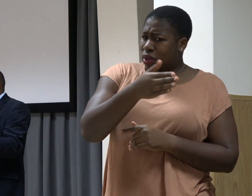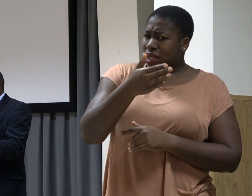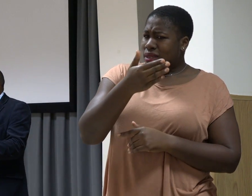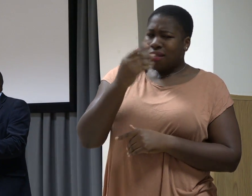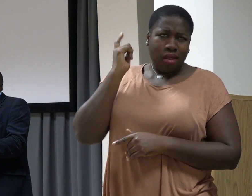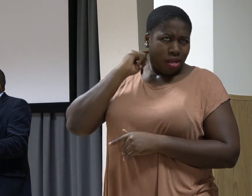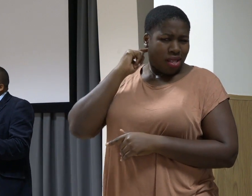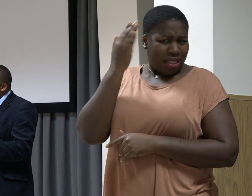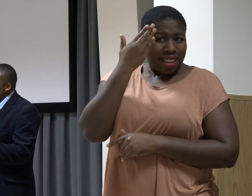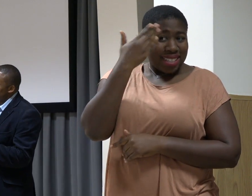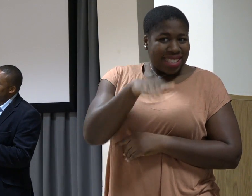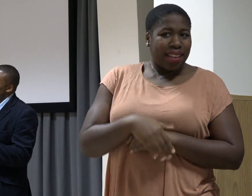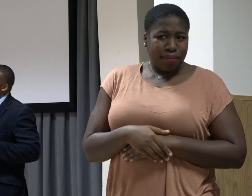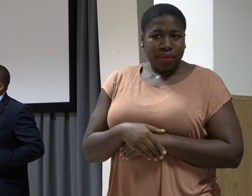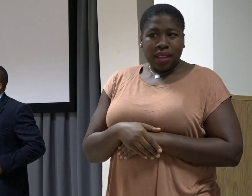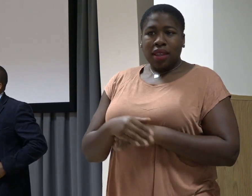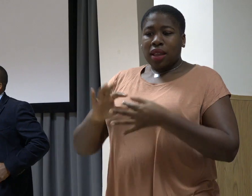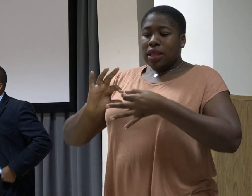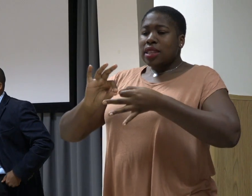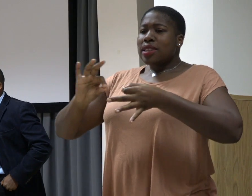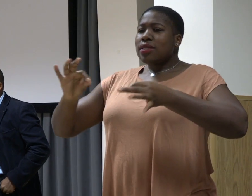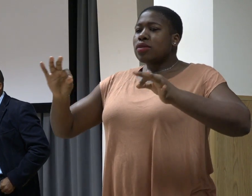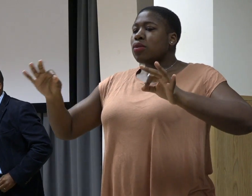comment l'histoire va se terminer.